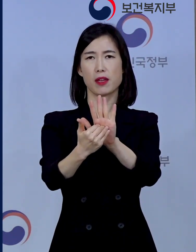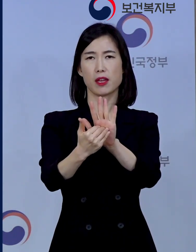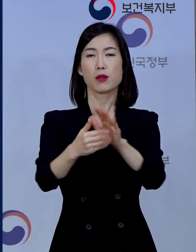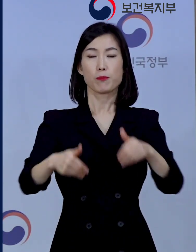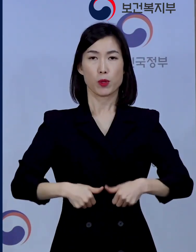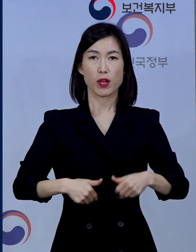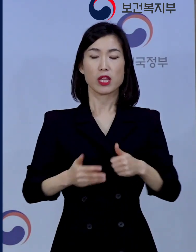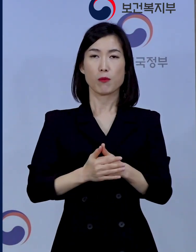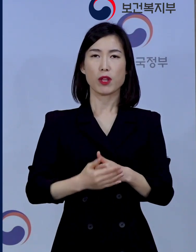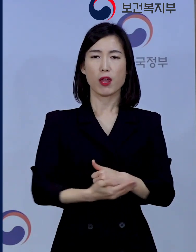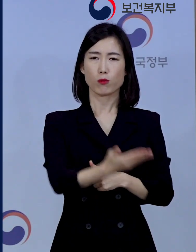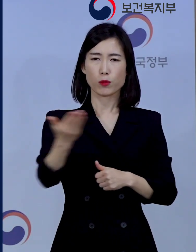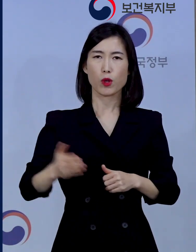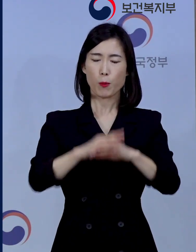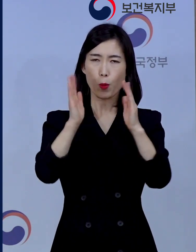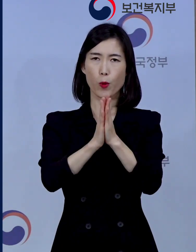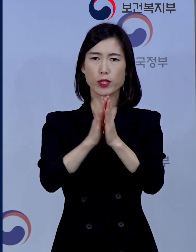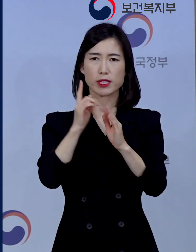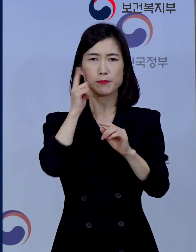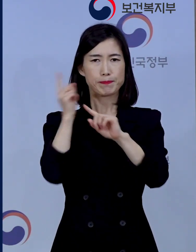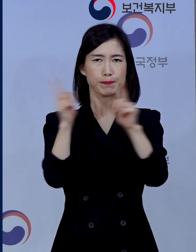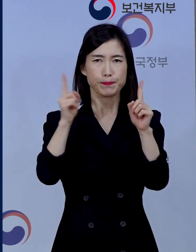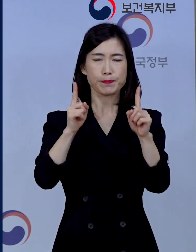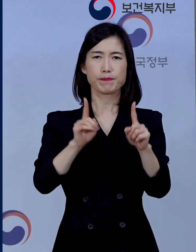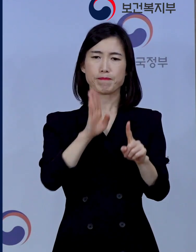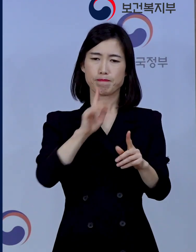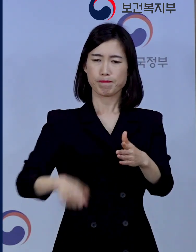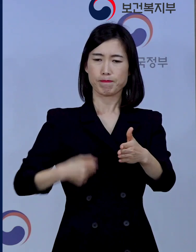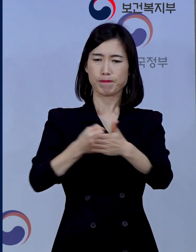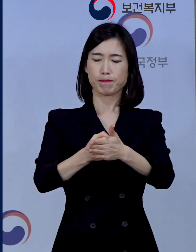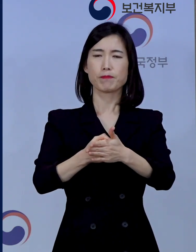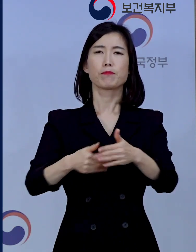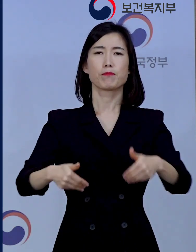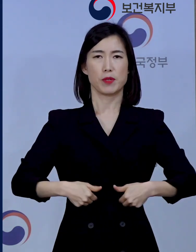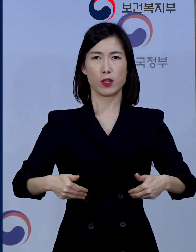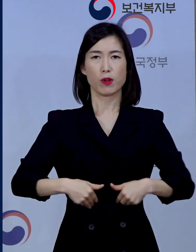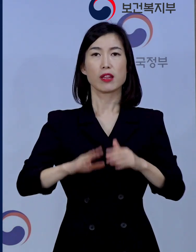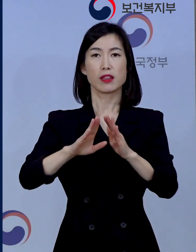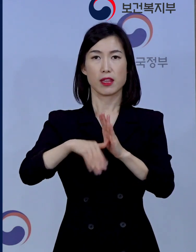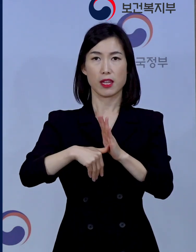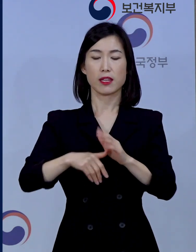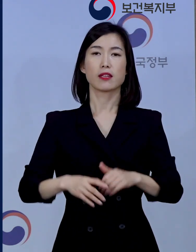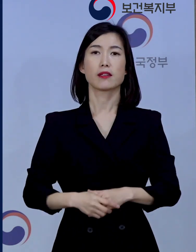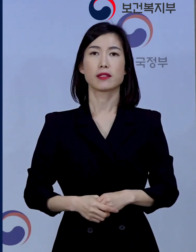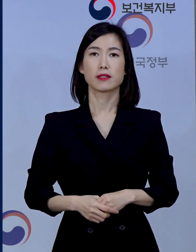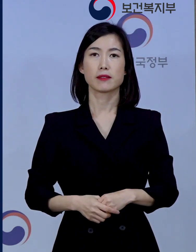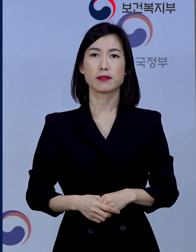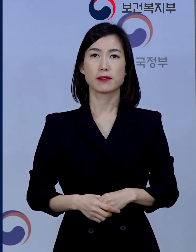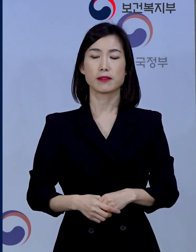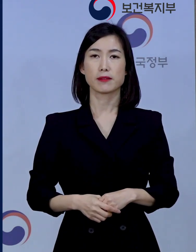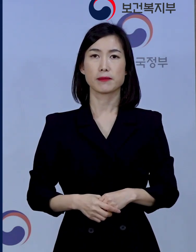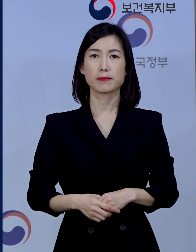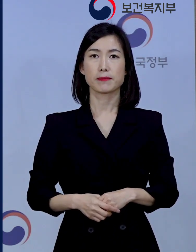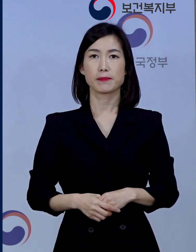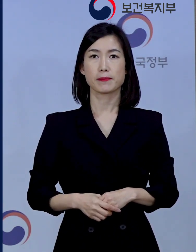위해서 우리 모두가 비상한 각오로 특단의 조치를 실천해야 하는